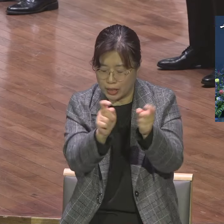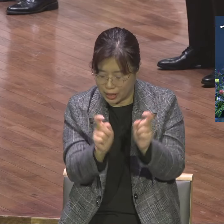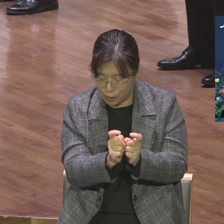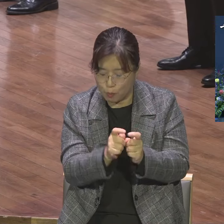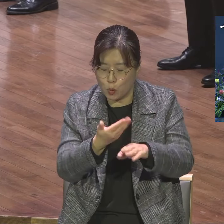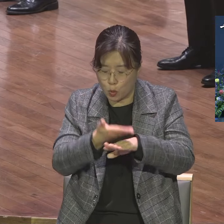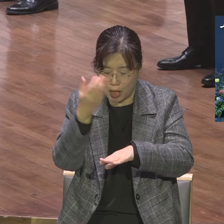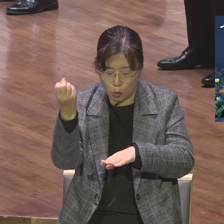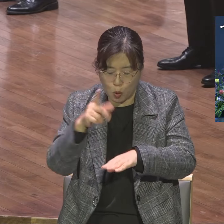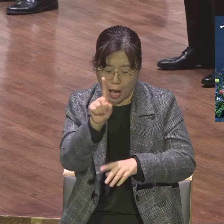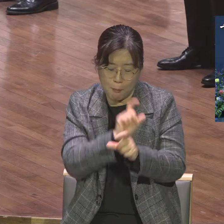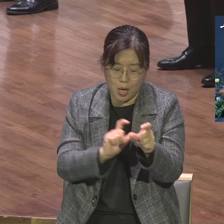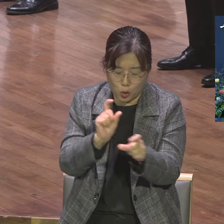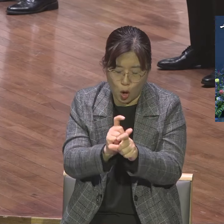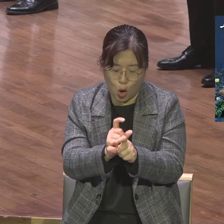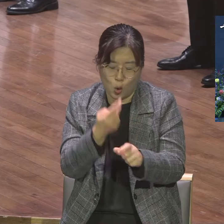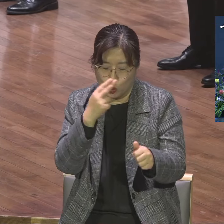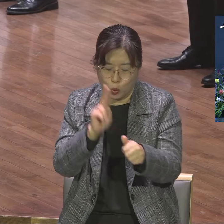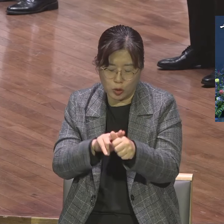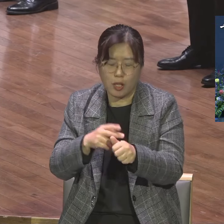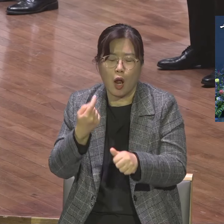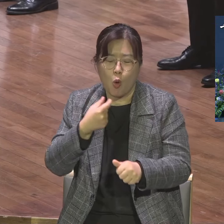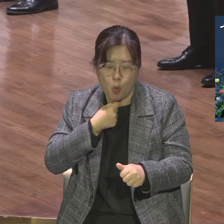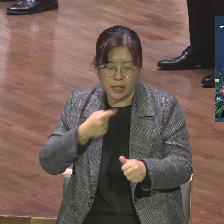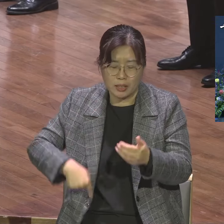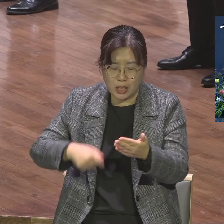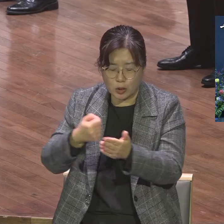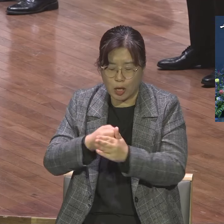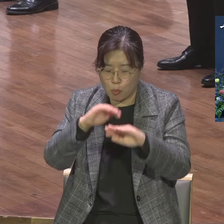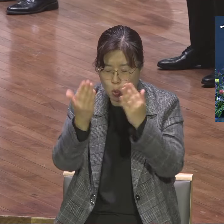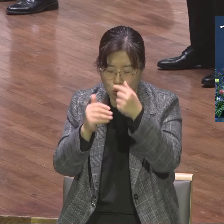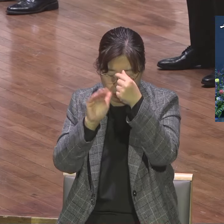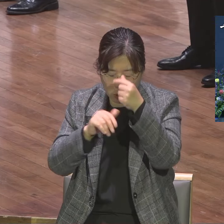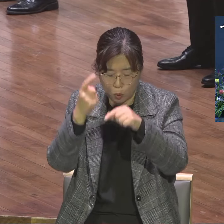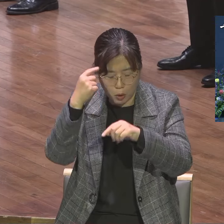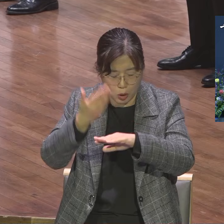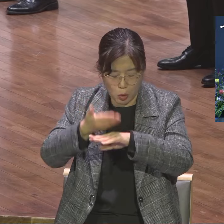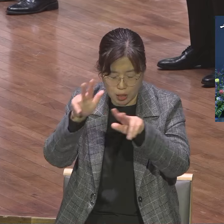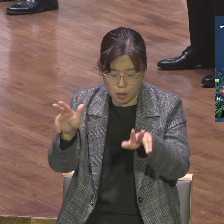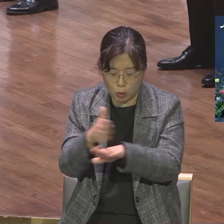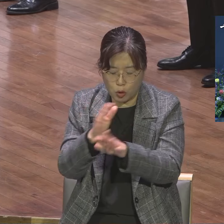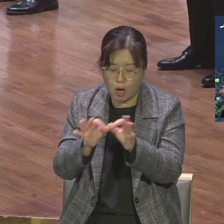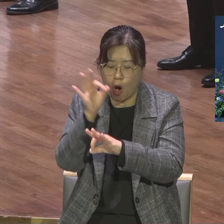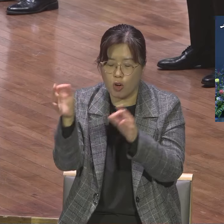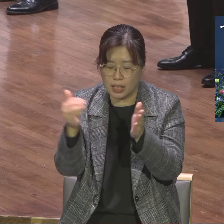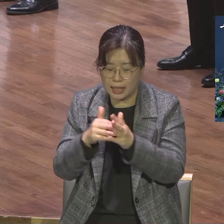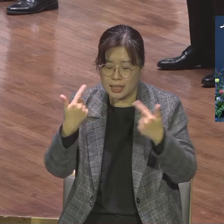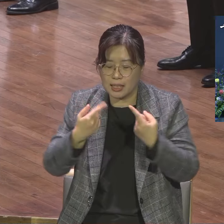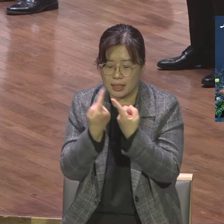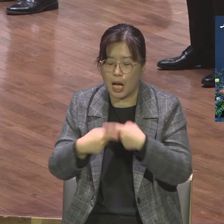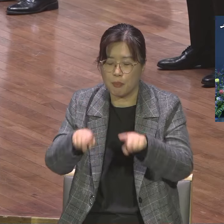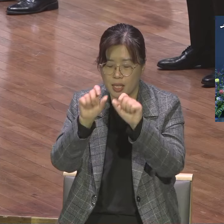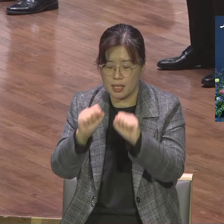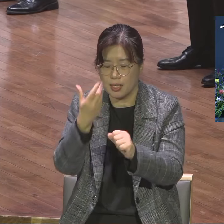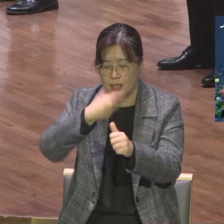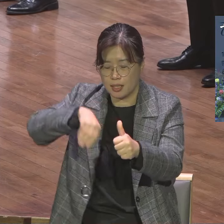위해 이제로부터 영원토록 함께 계실지어다. 아멘.